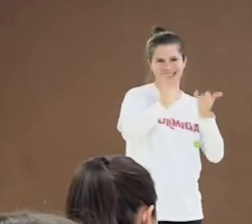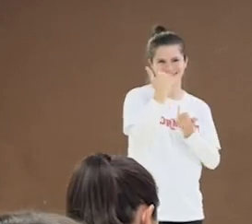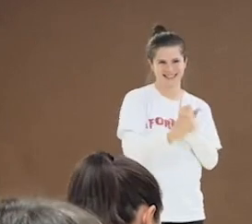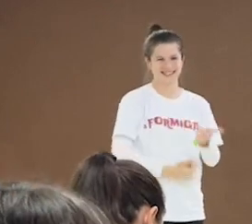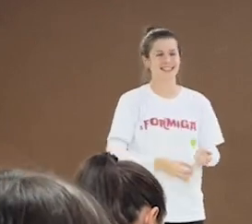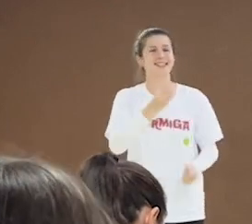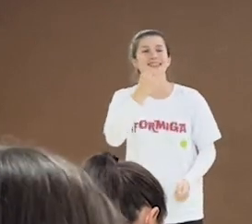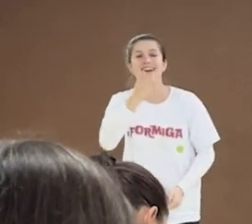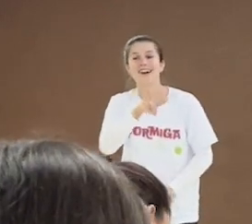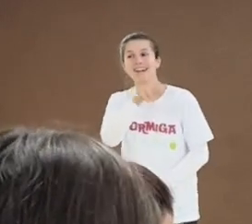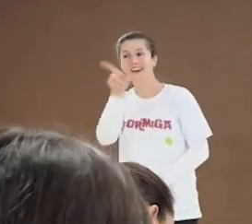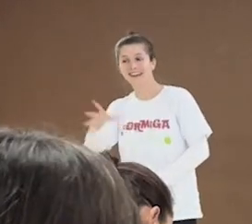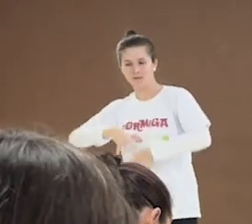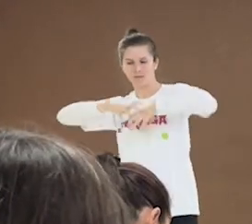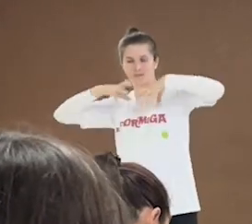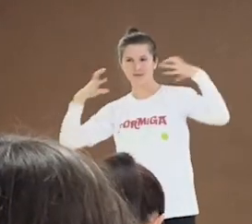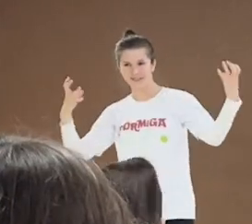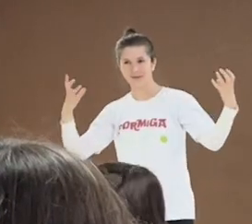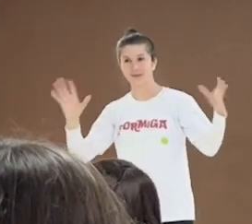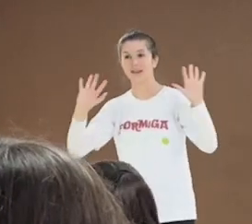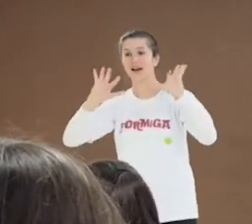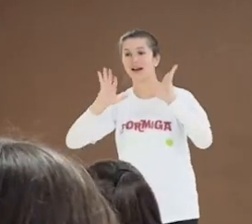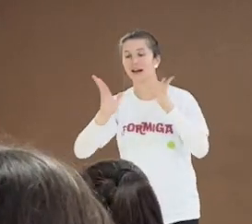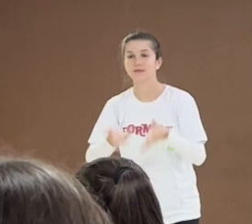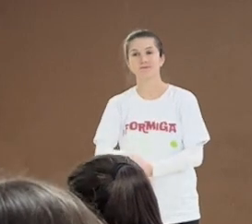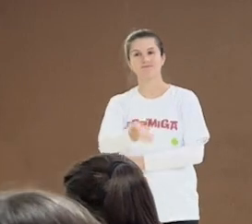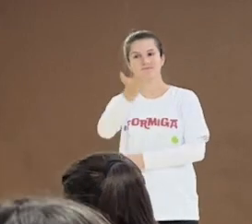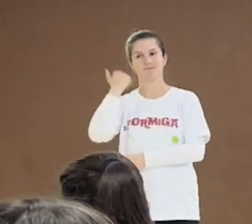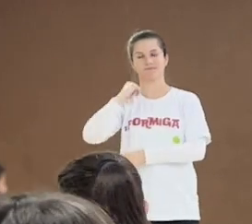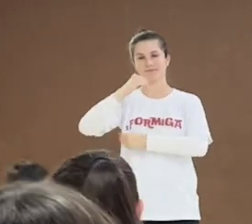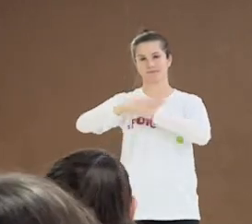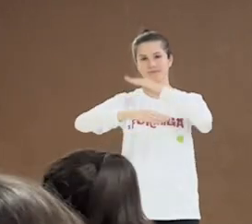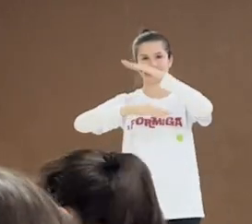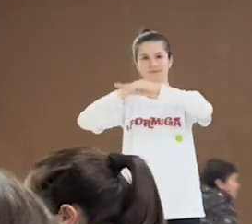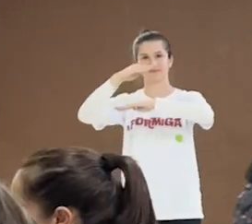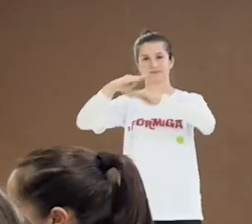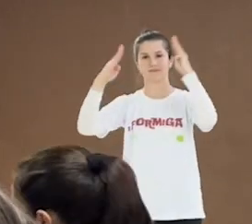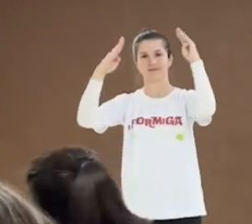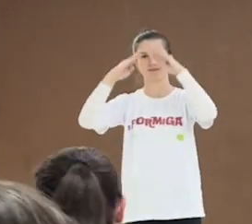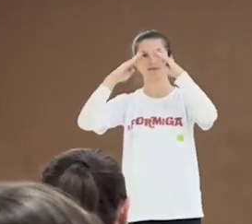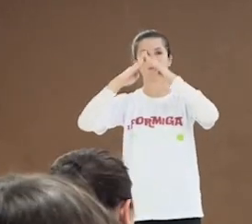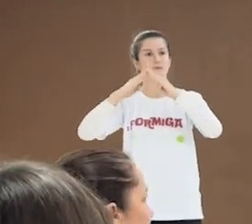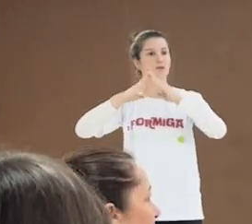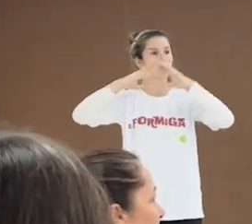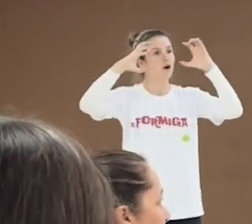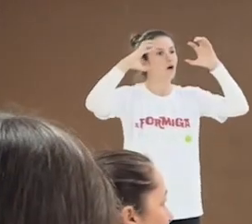voltou, grandão. Eu adorei. Mas agora vamos começar a reconstruir a nossa casa. Porque o clima do tempo está